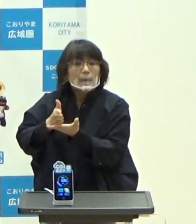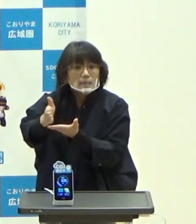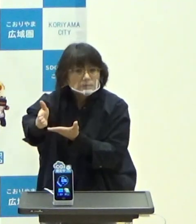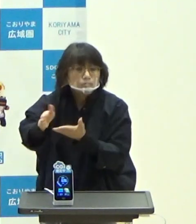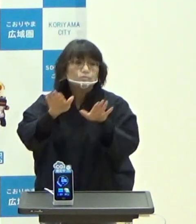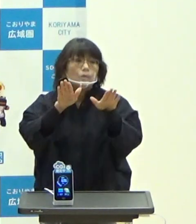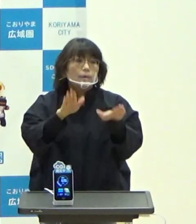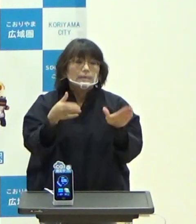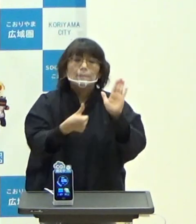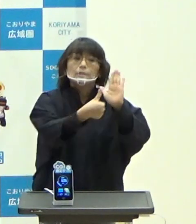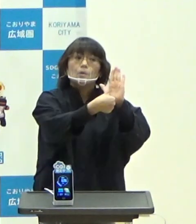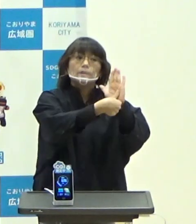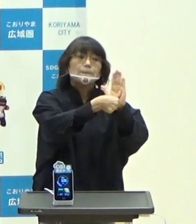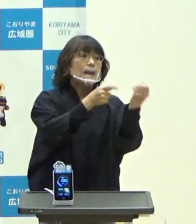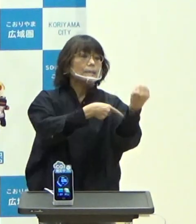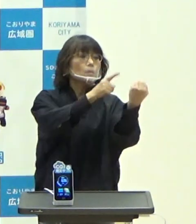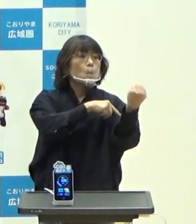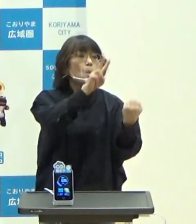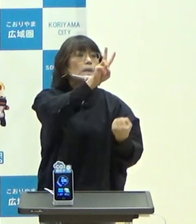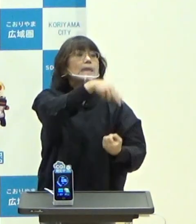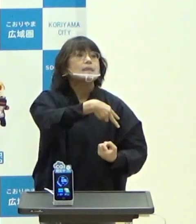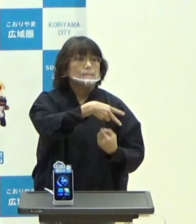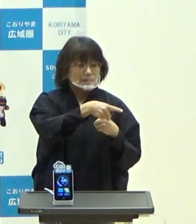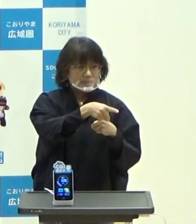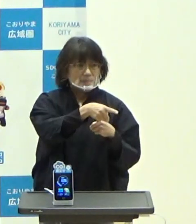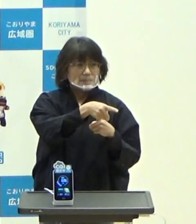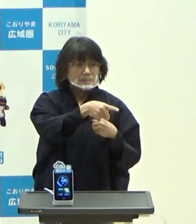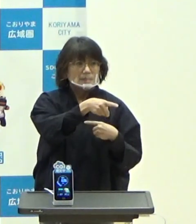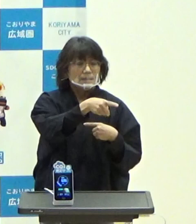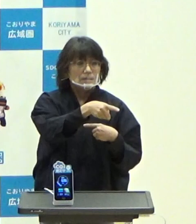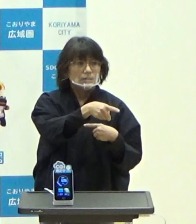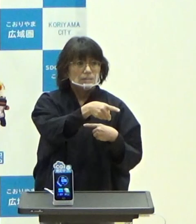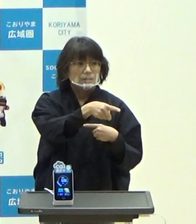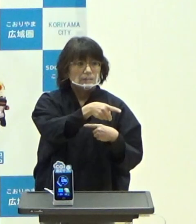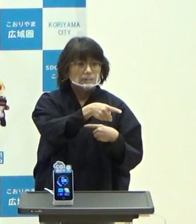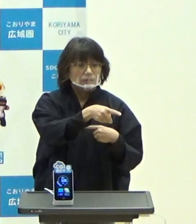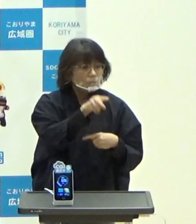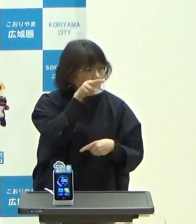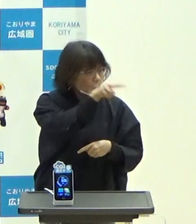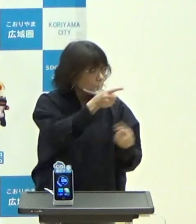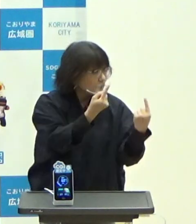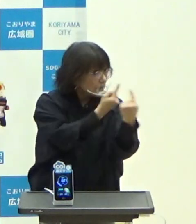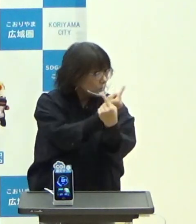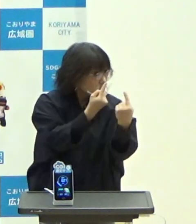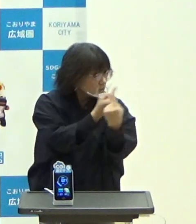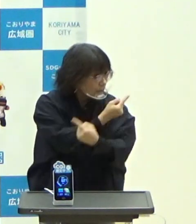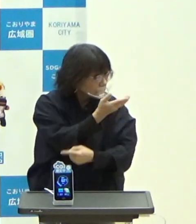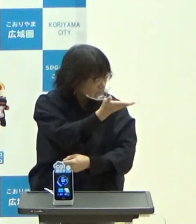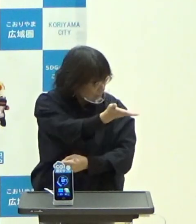ツ、の、見直しとか、もしくはその、